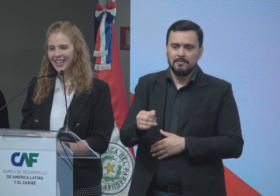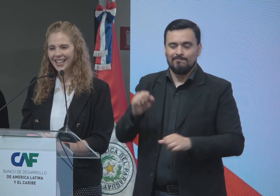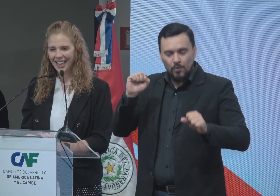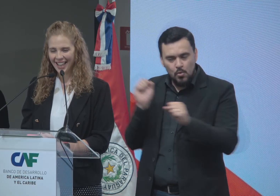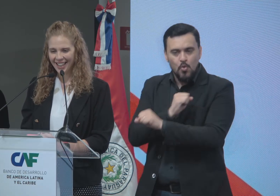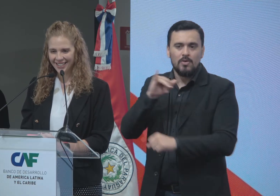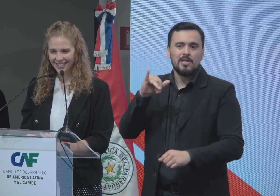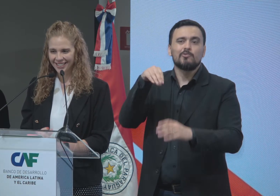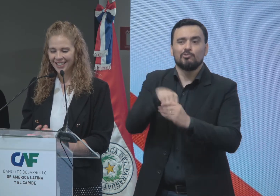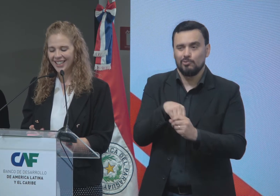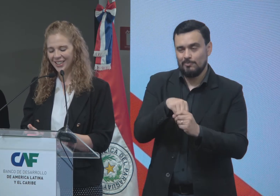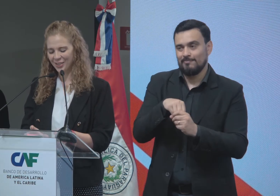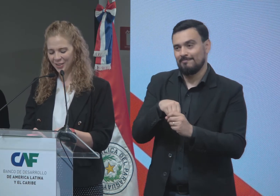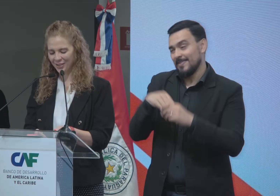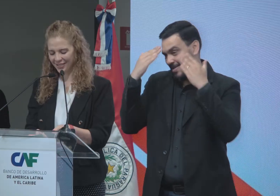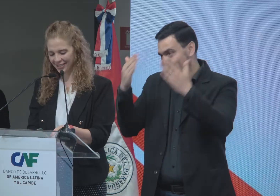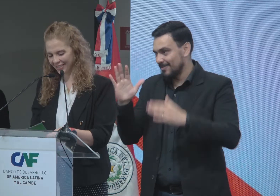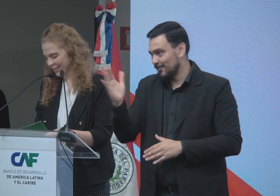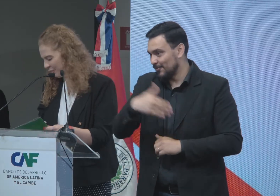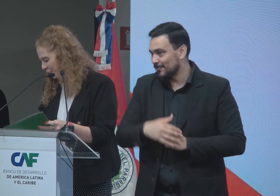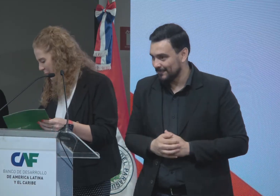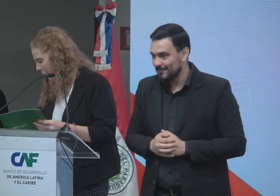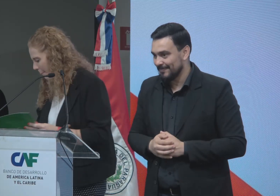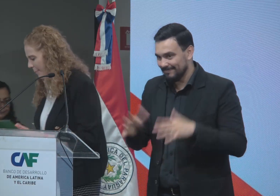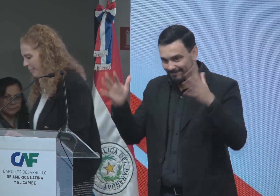tan anhelada. Gracias a todos.